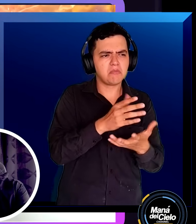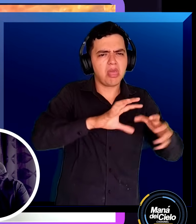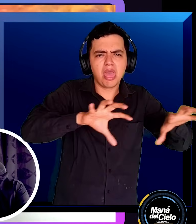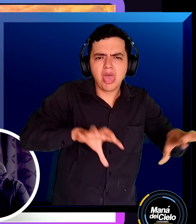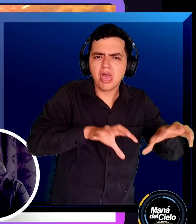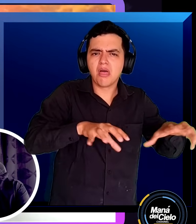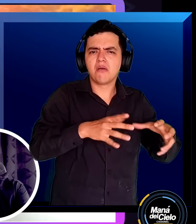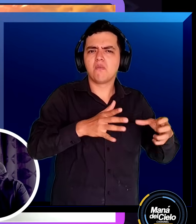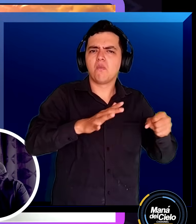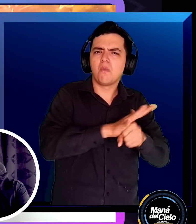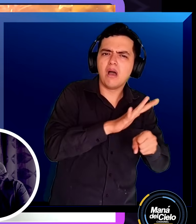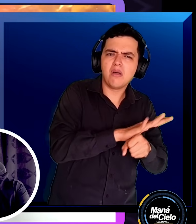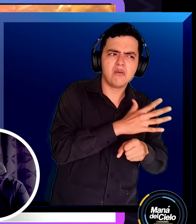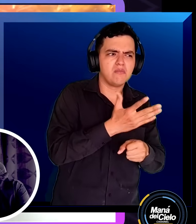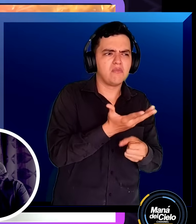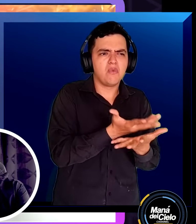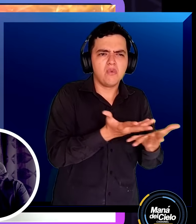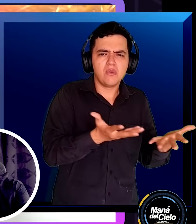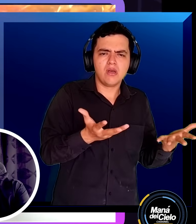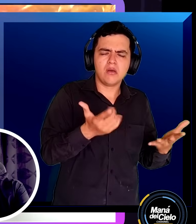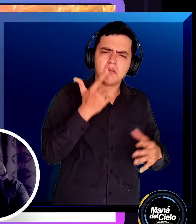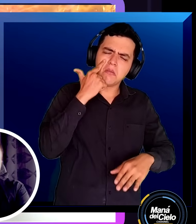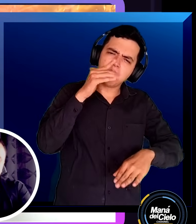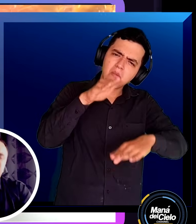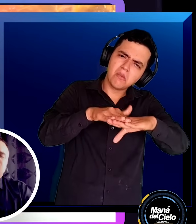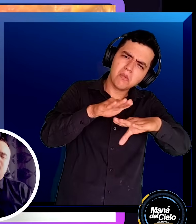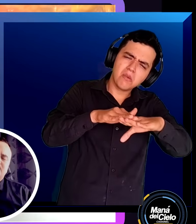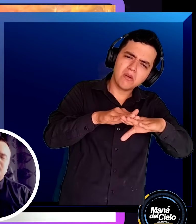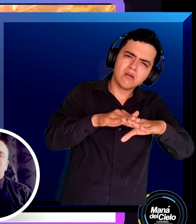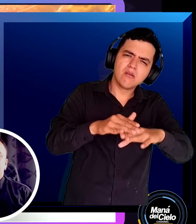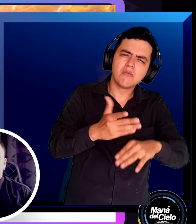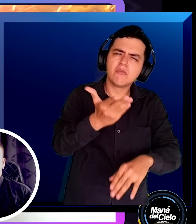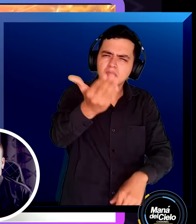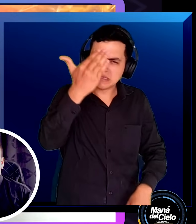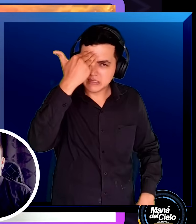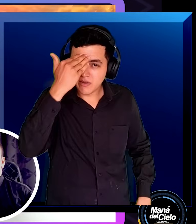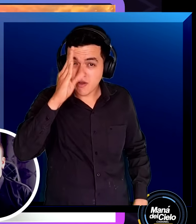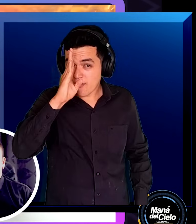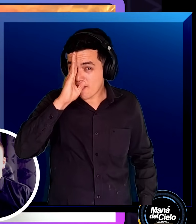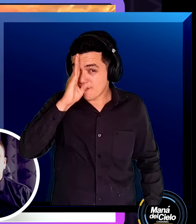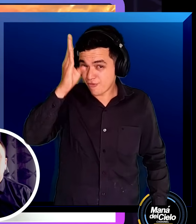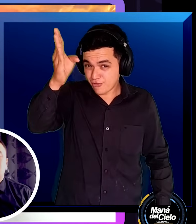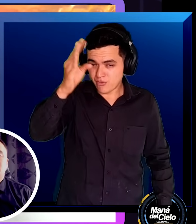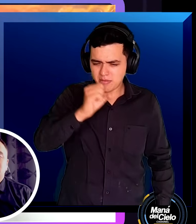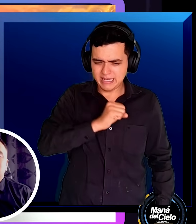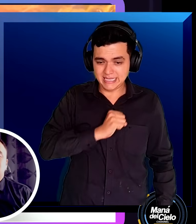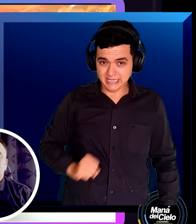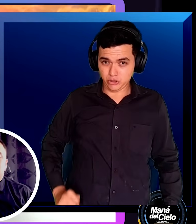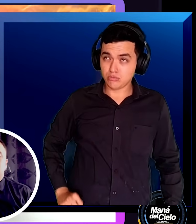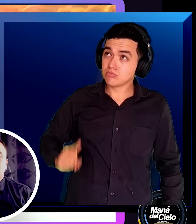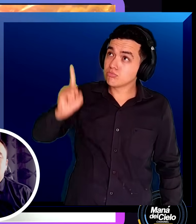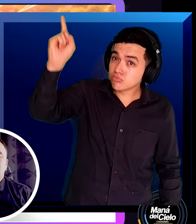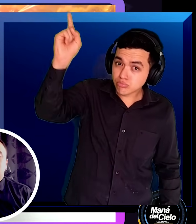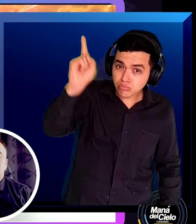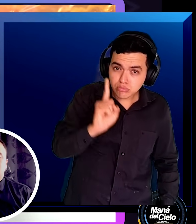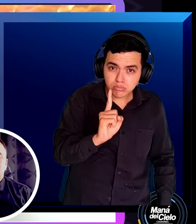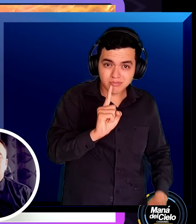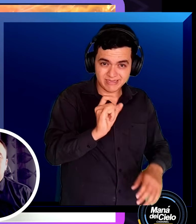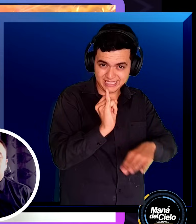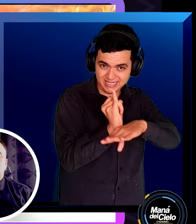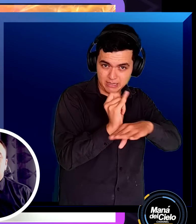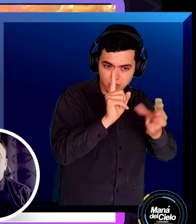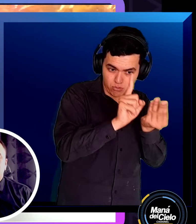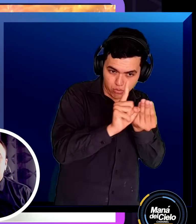aplauso a la gloria de Dios. Aleluya.